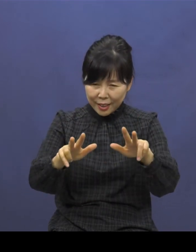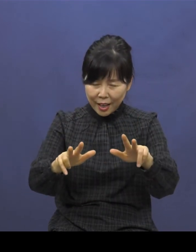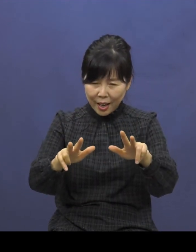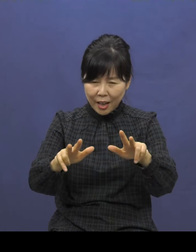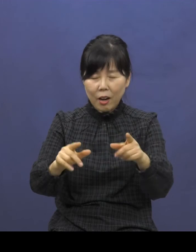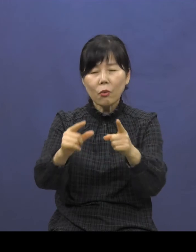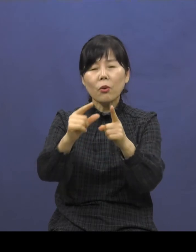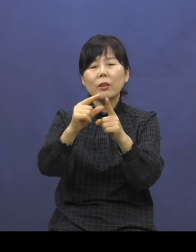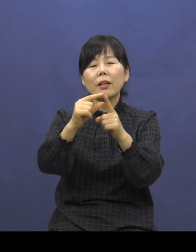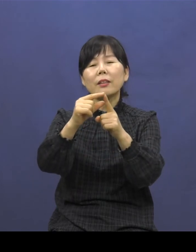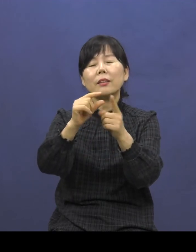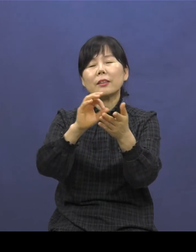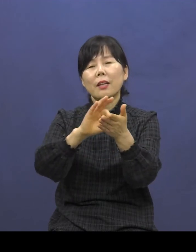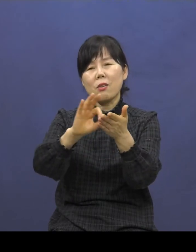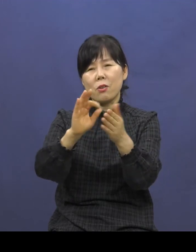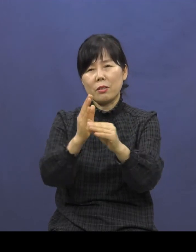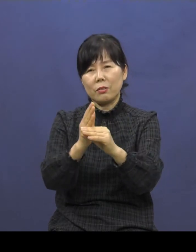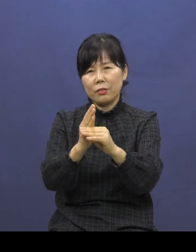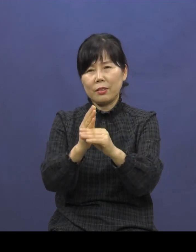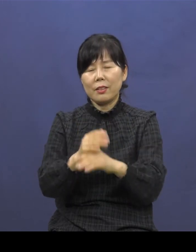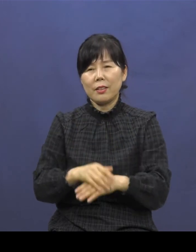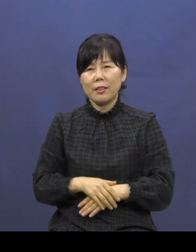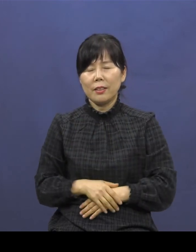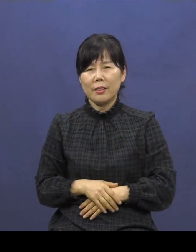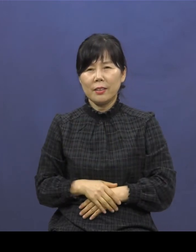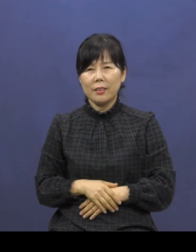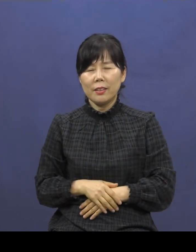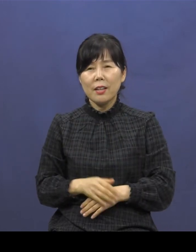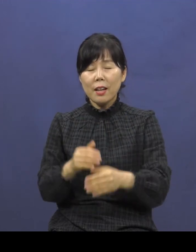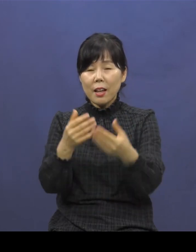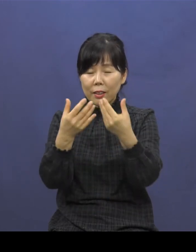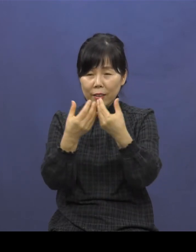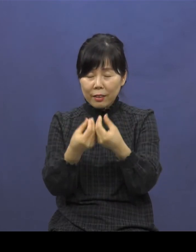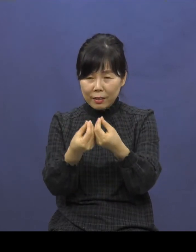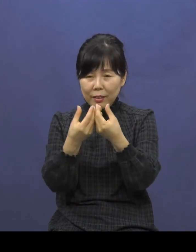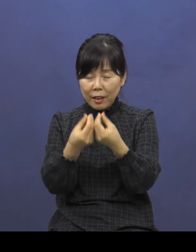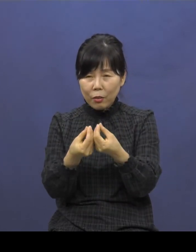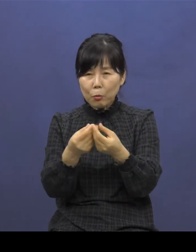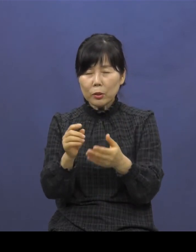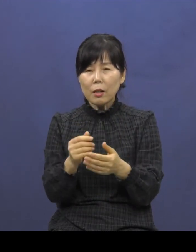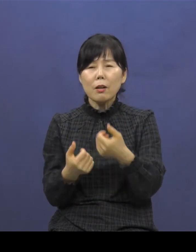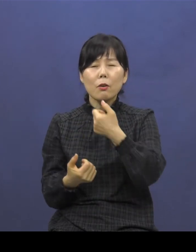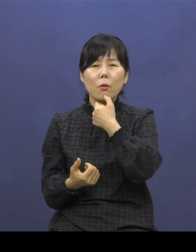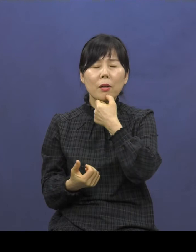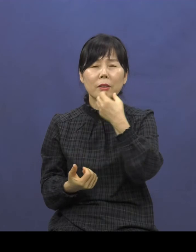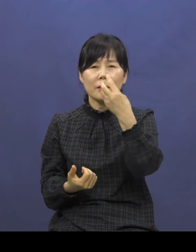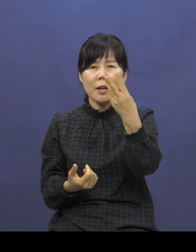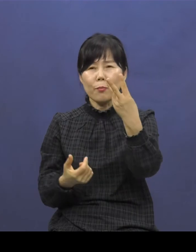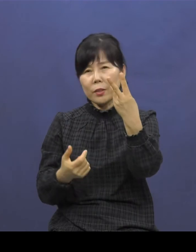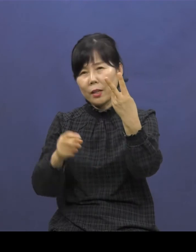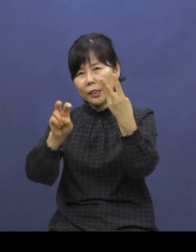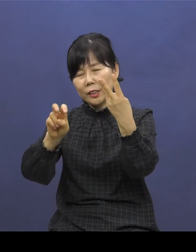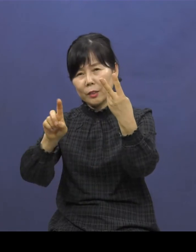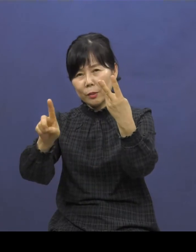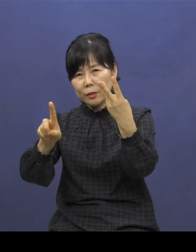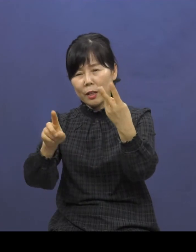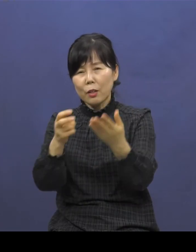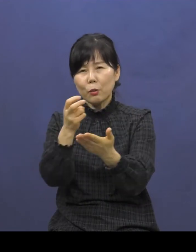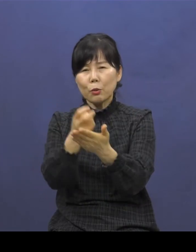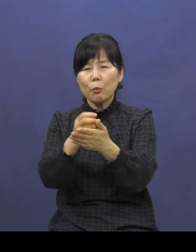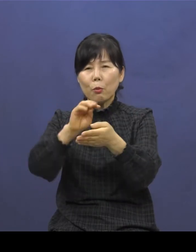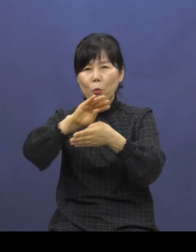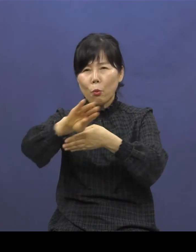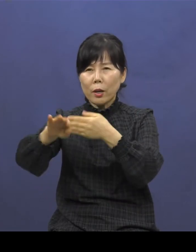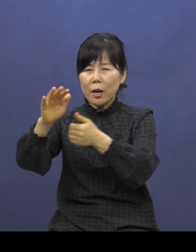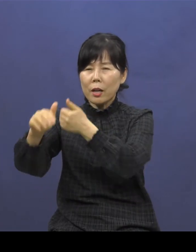놀랍게도 예수님의 이야기가 나올 때 보면 대부분 but now가 붙어요. 그 중에 대표적인 것이 로마서 3장 21절 말씀.